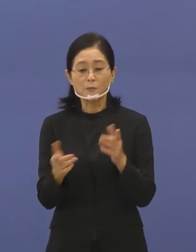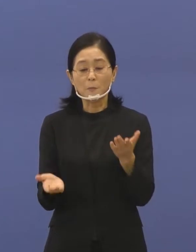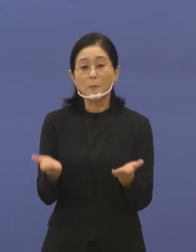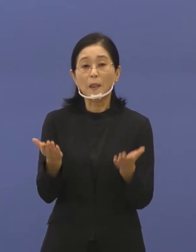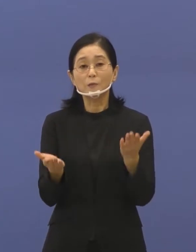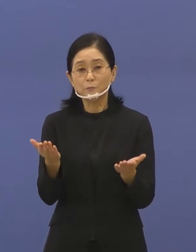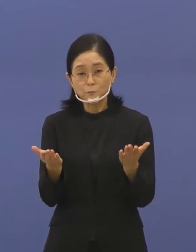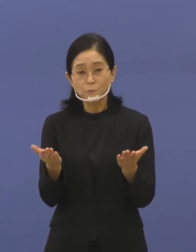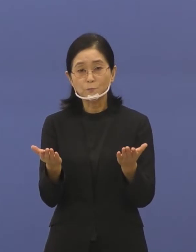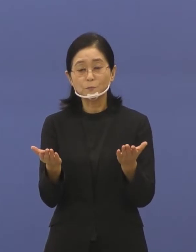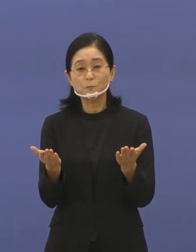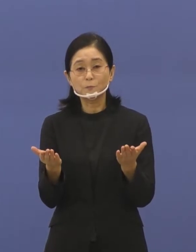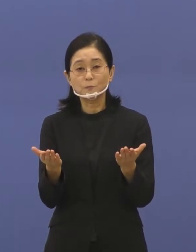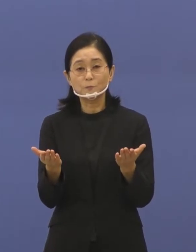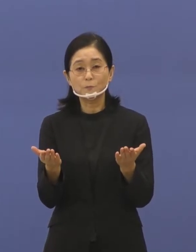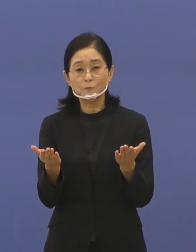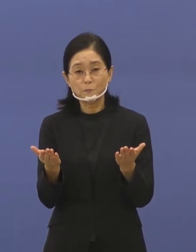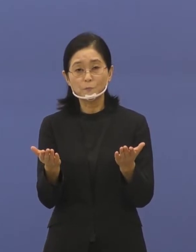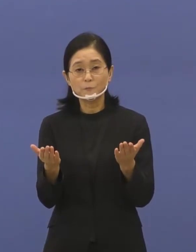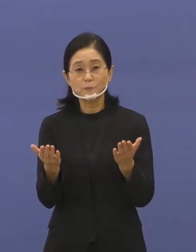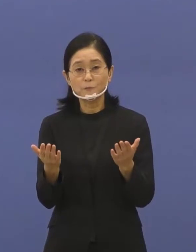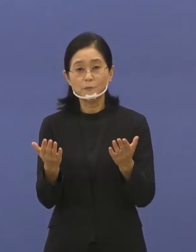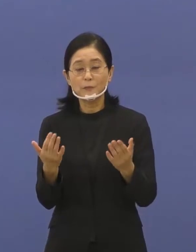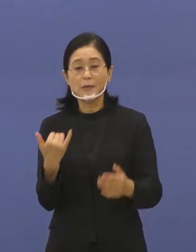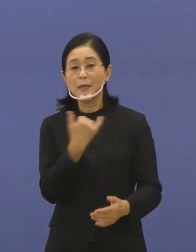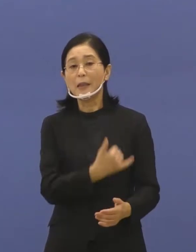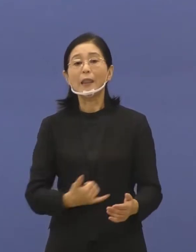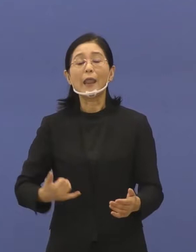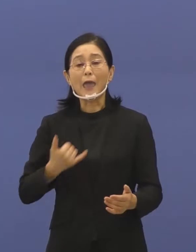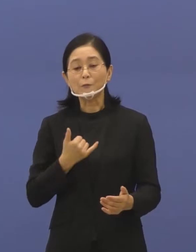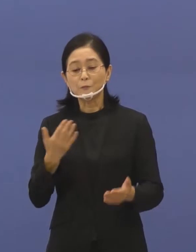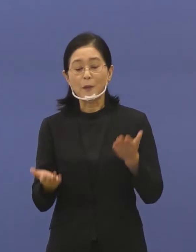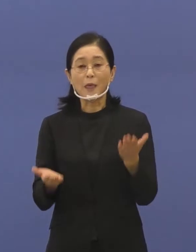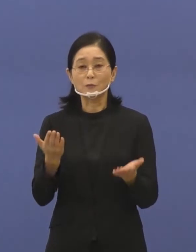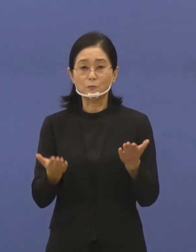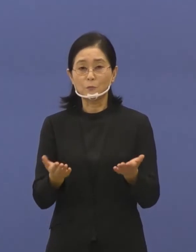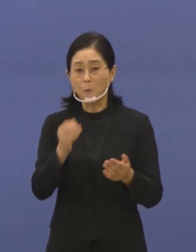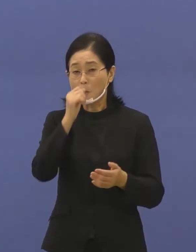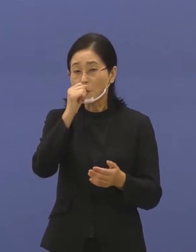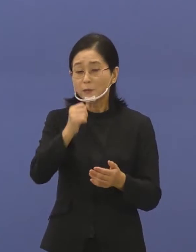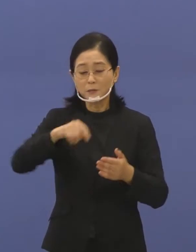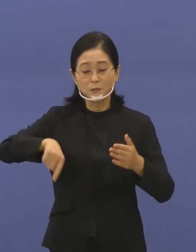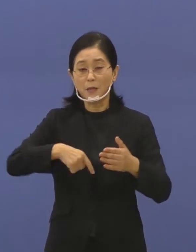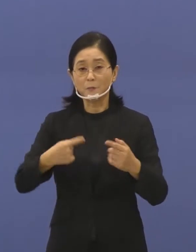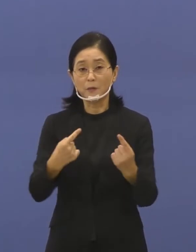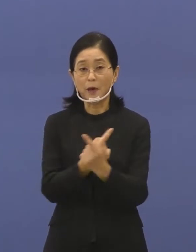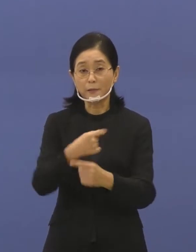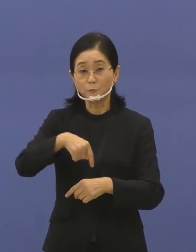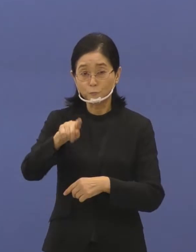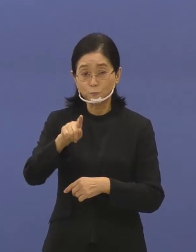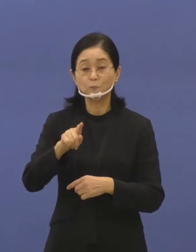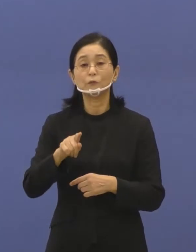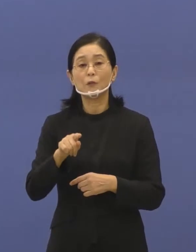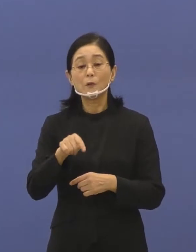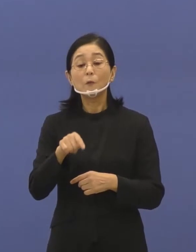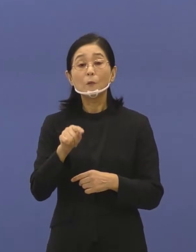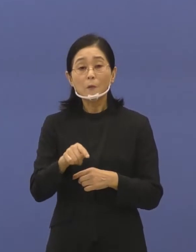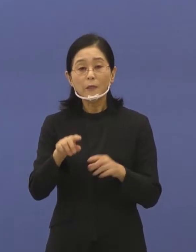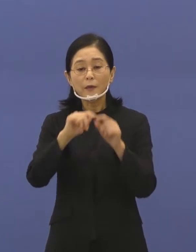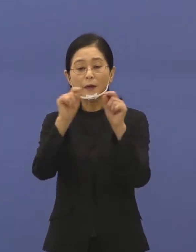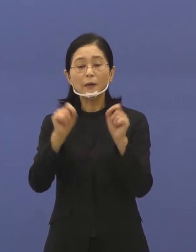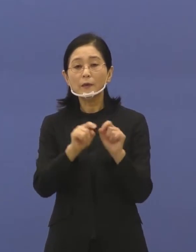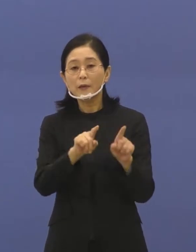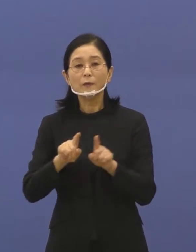ス、ワークライフバランスというのをより良いものにしていく、でそれが少子化対